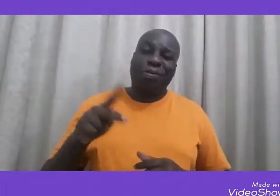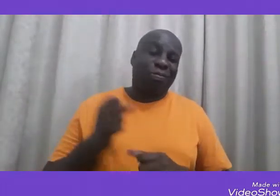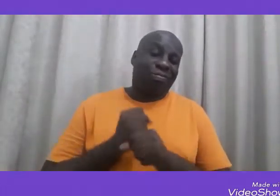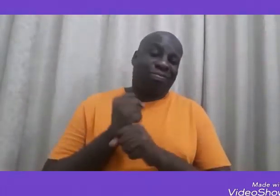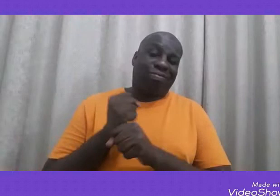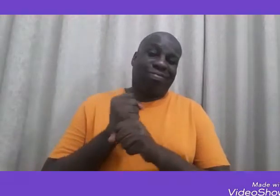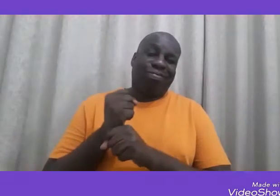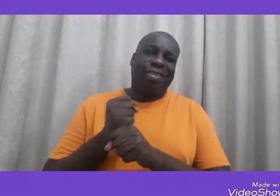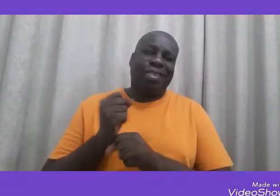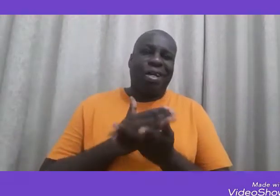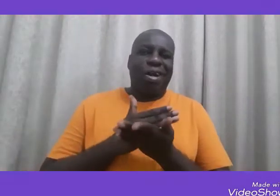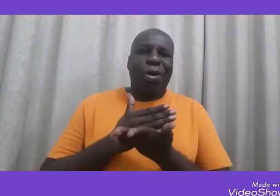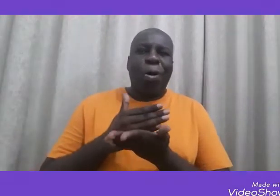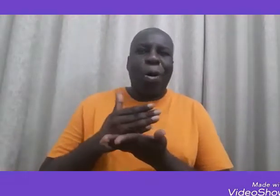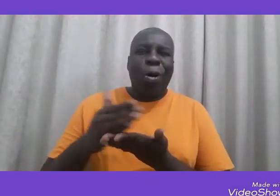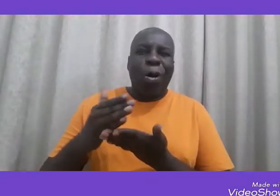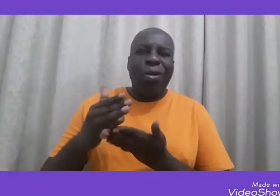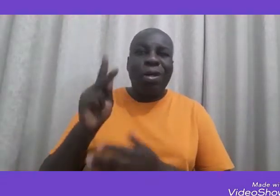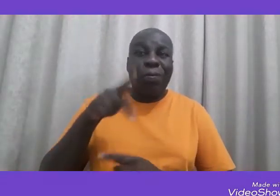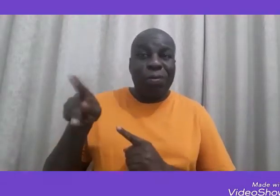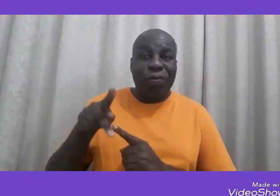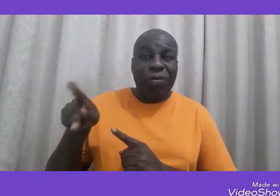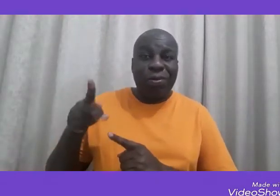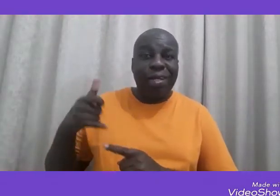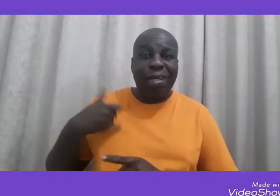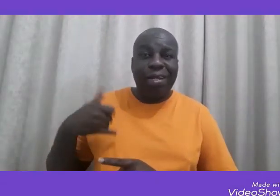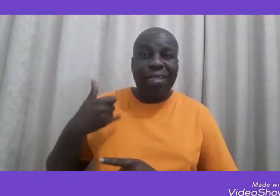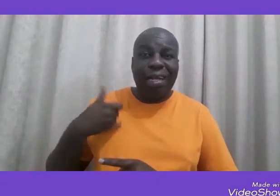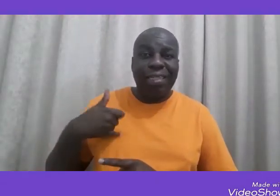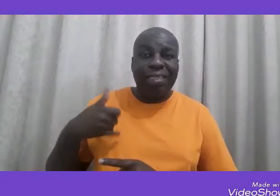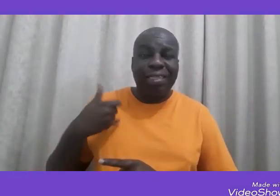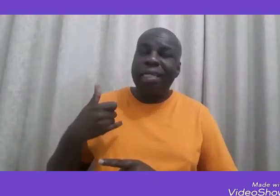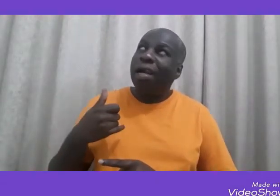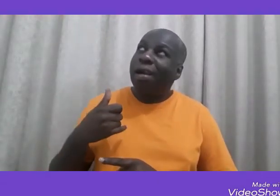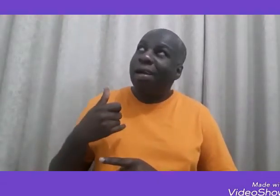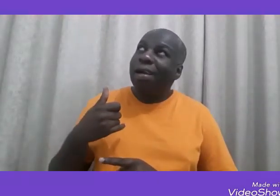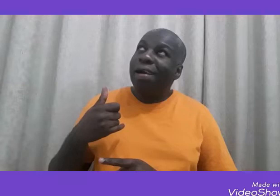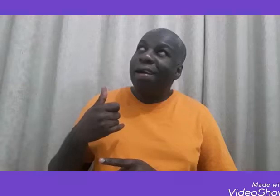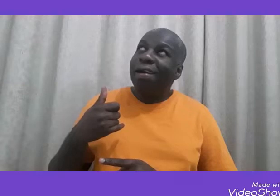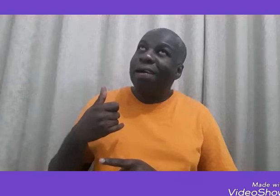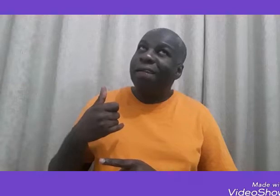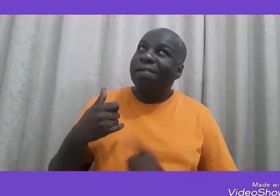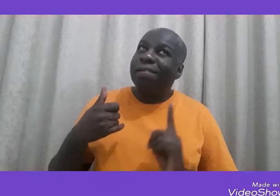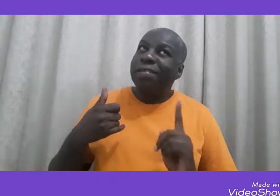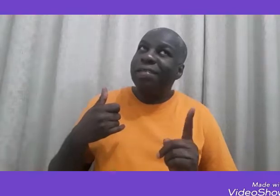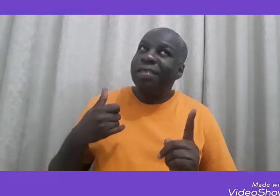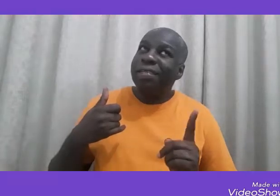bolso, gente. Quer ver? Dá uma olhada só nesse recado, olha que legal. Com Valda Friends, eu quero mais eu e